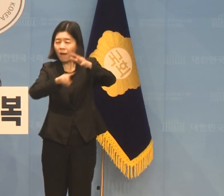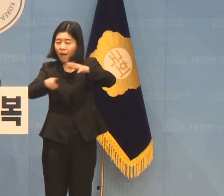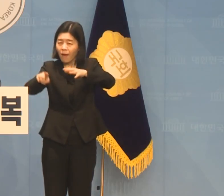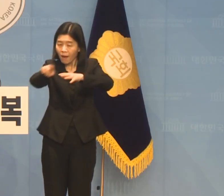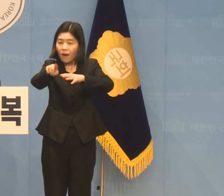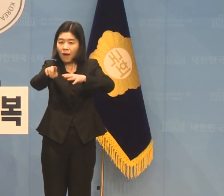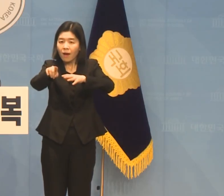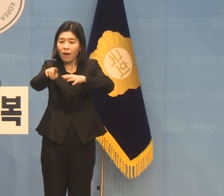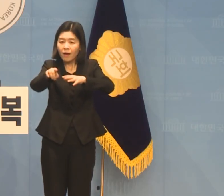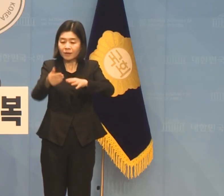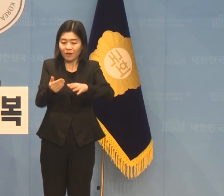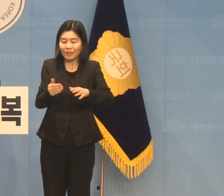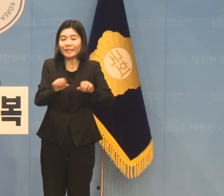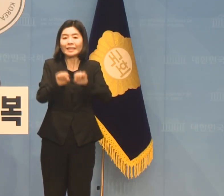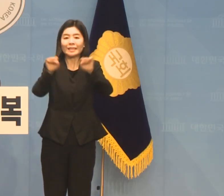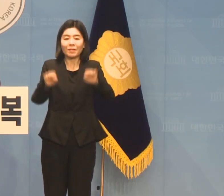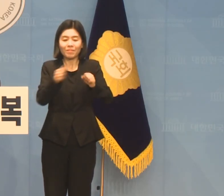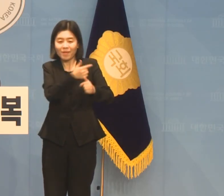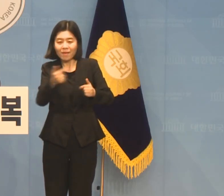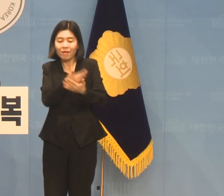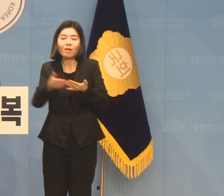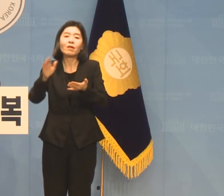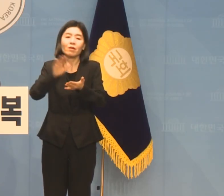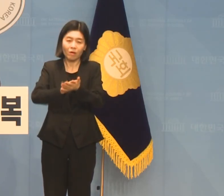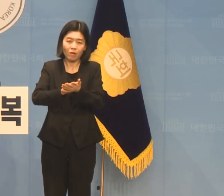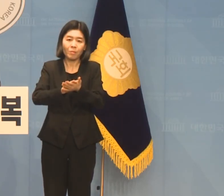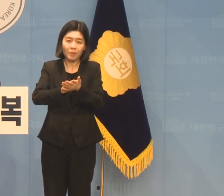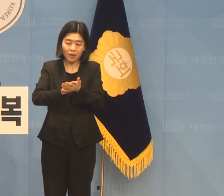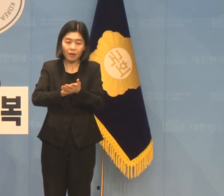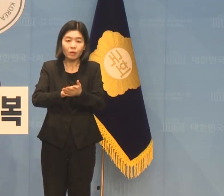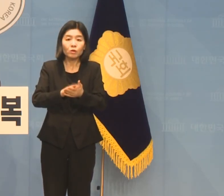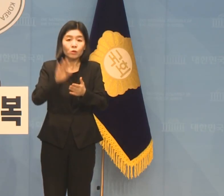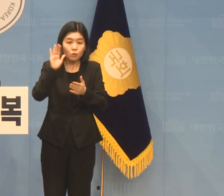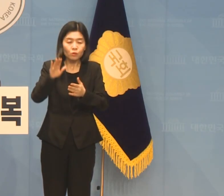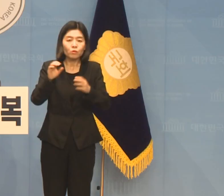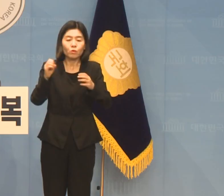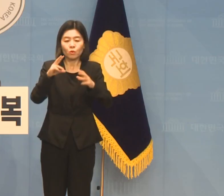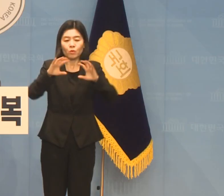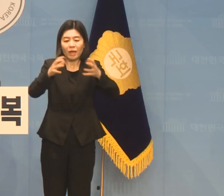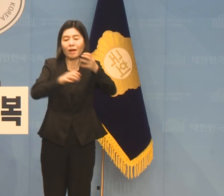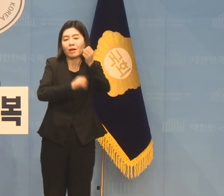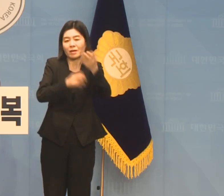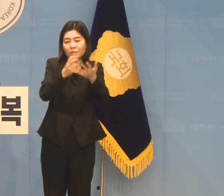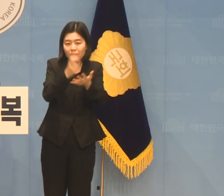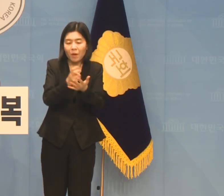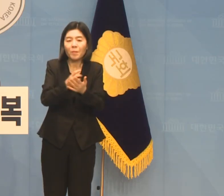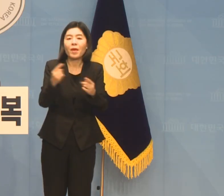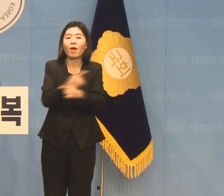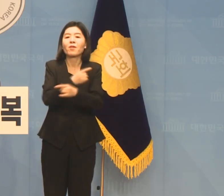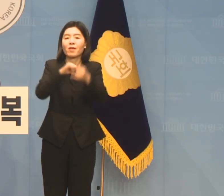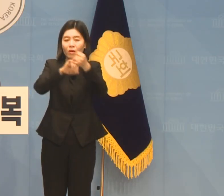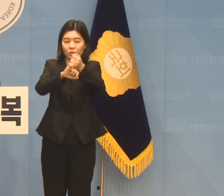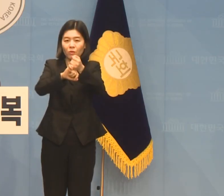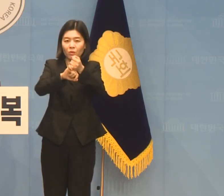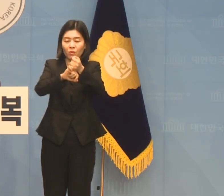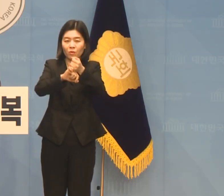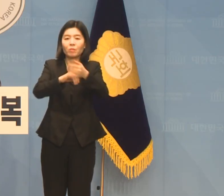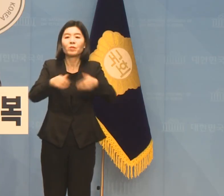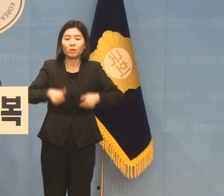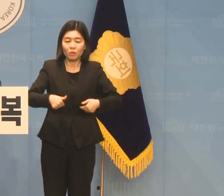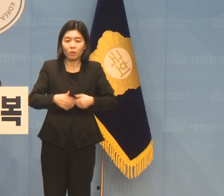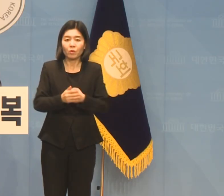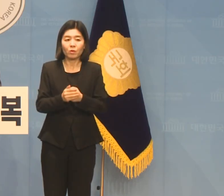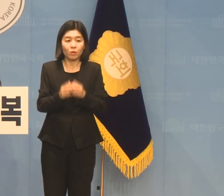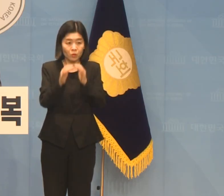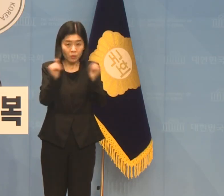시스템의 대개혁과 이를 위한 개헌을 약속하는 선거가 되어야 합니다. 둘째, 국민을 법으로 지배하려